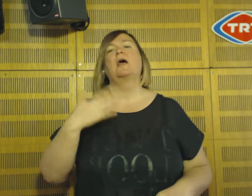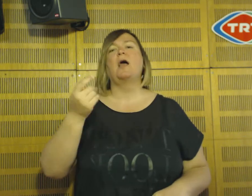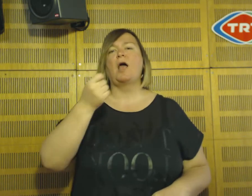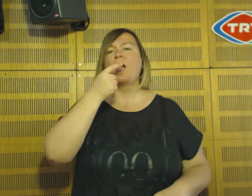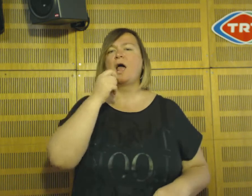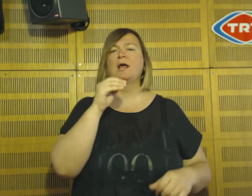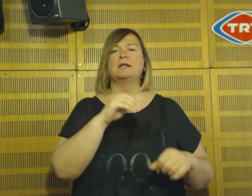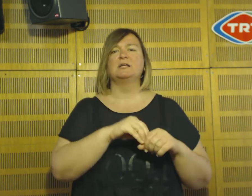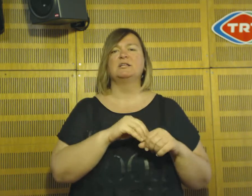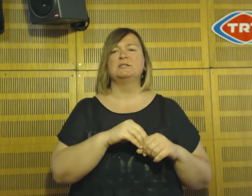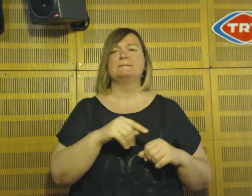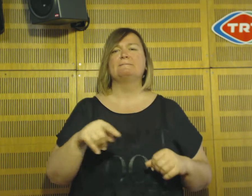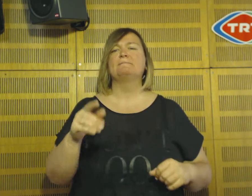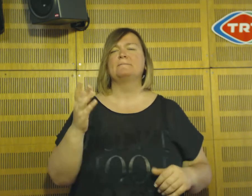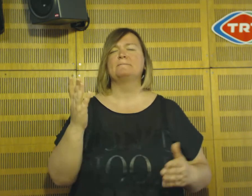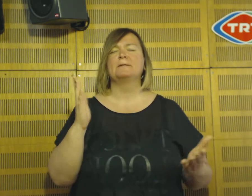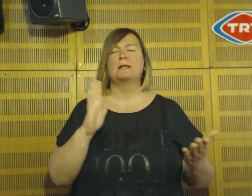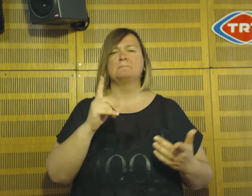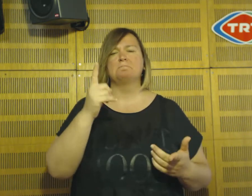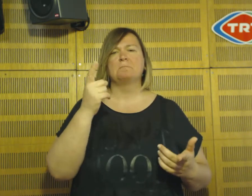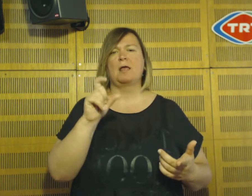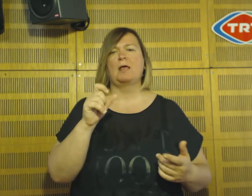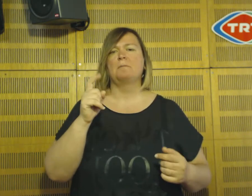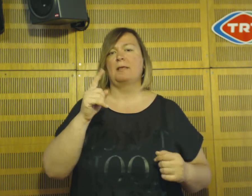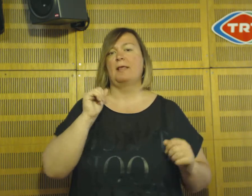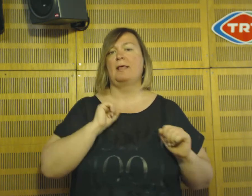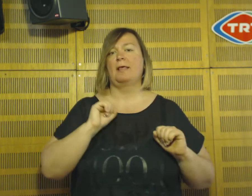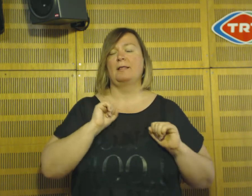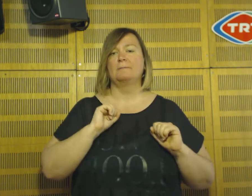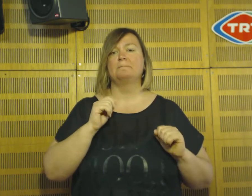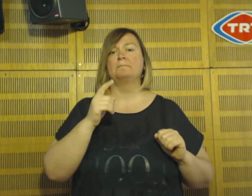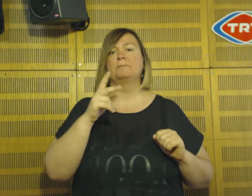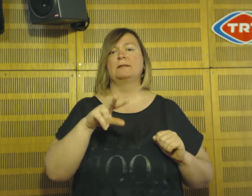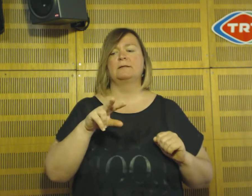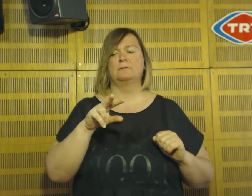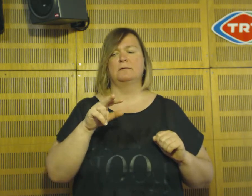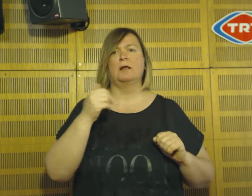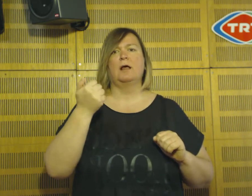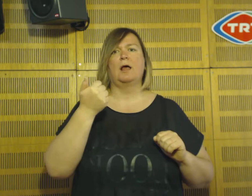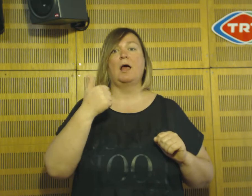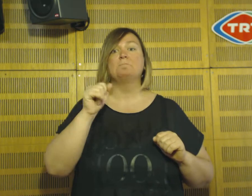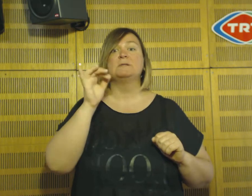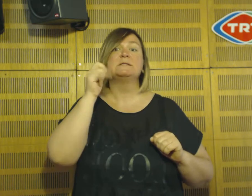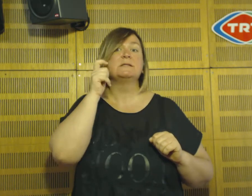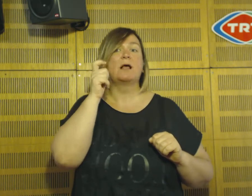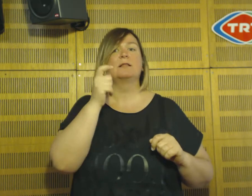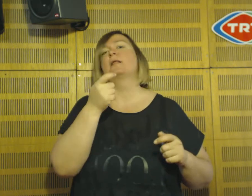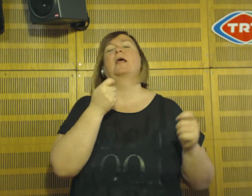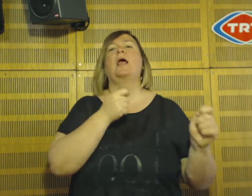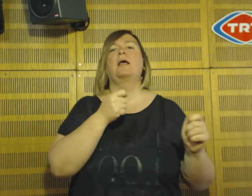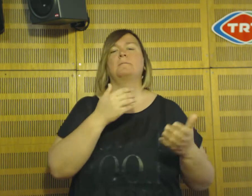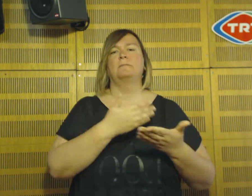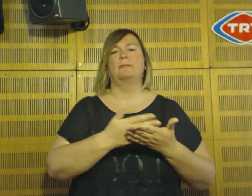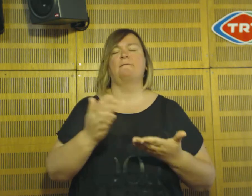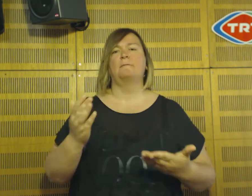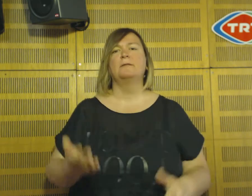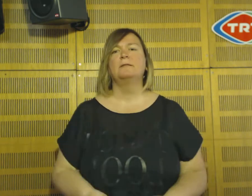için yaklaşık bir aylık bir eğitim, 60 saatlik bir eğitimle devam ettik.